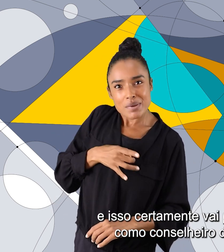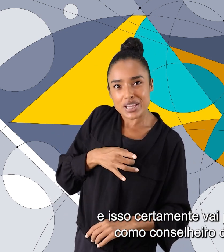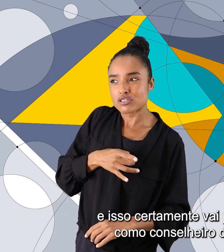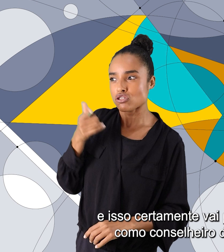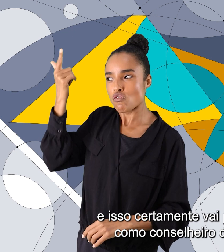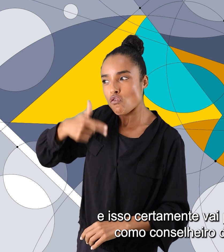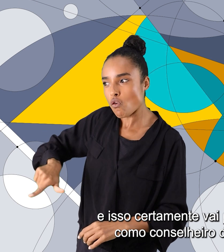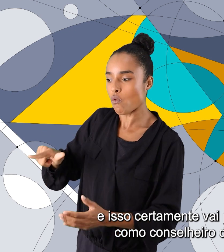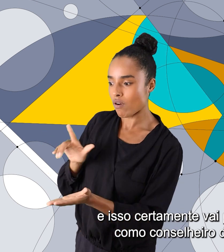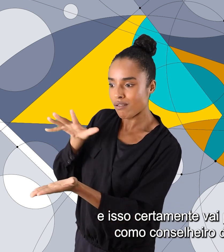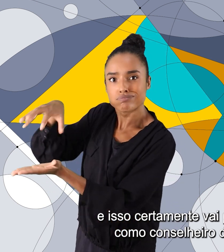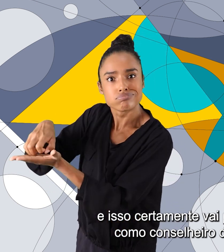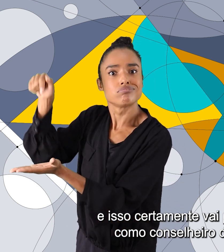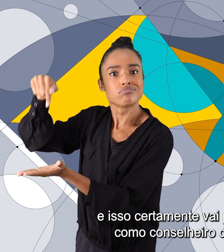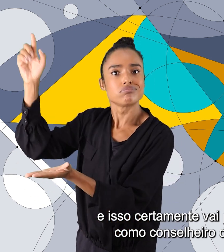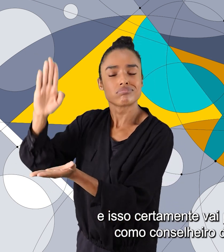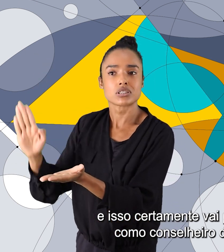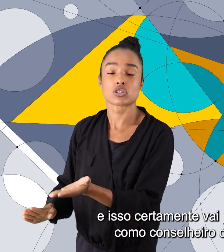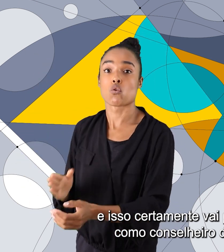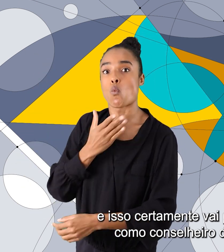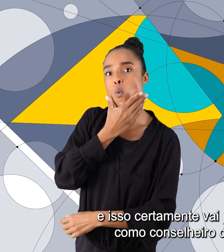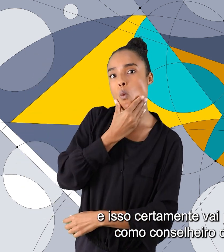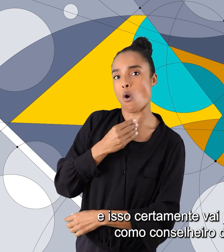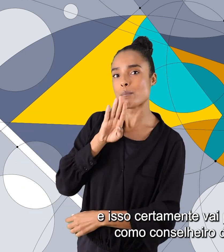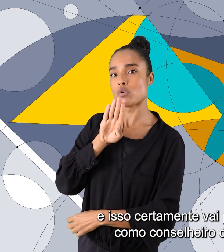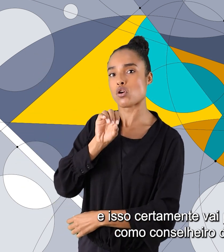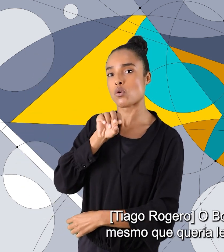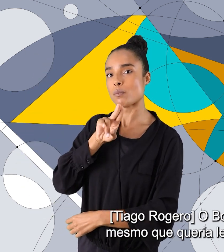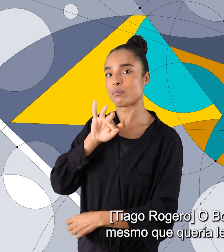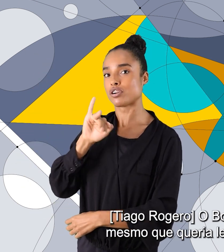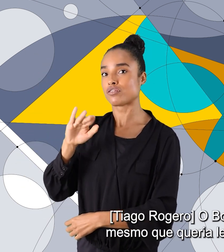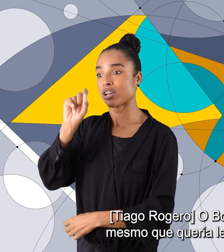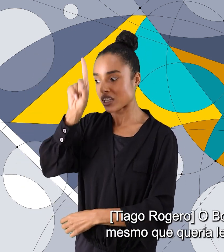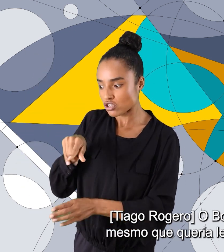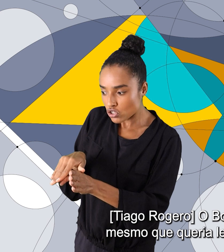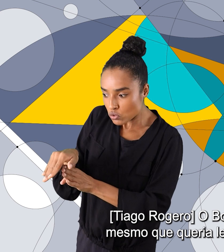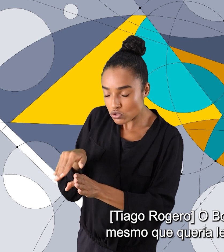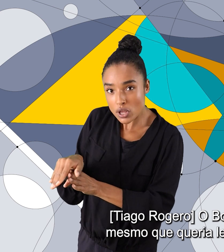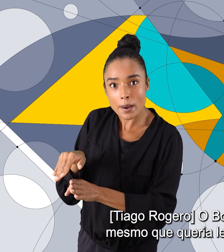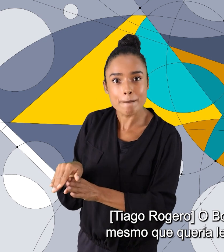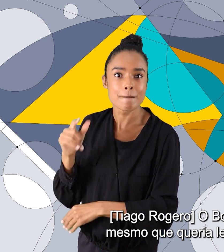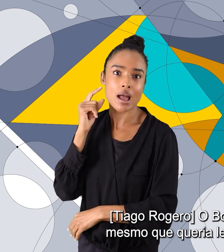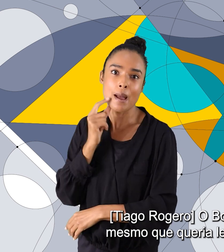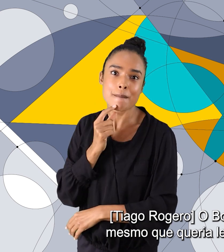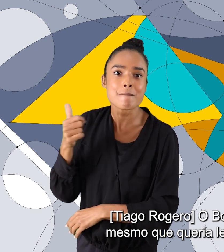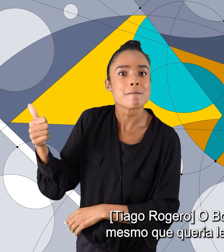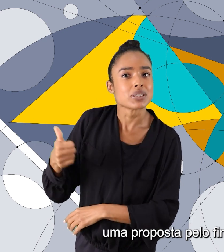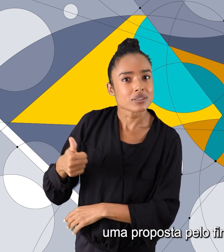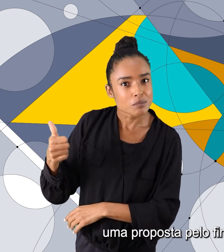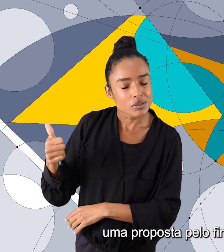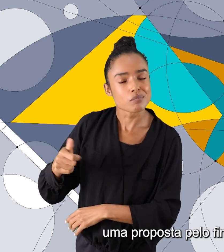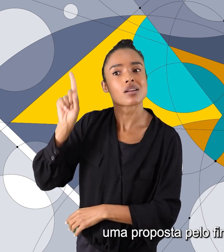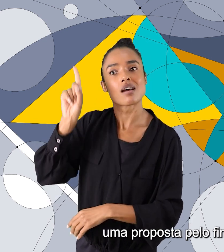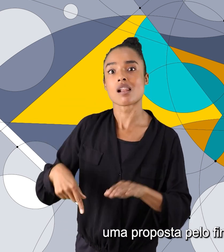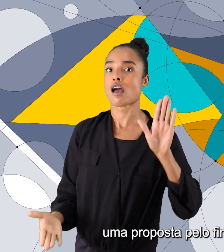vai projetar Bonifácio como conselheiro de Dom Pedro. O Bonifácio, aquele mesmo que queria levar para as cortes